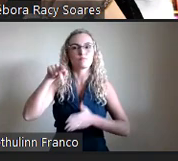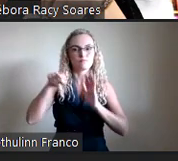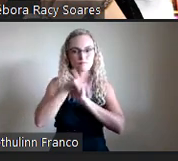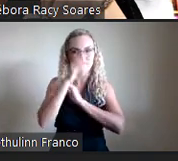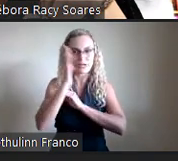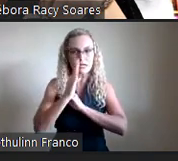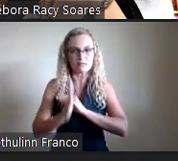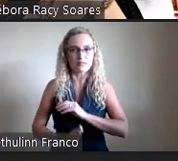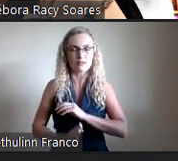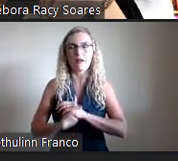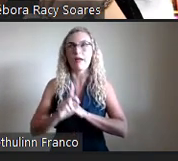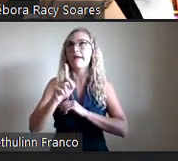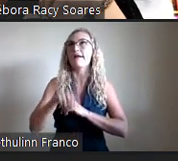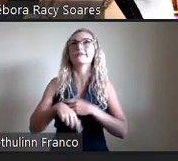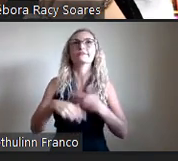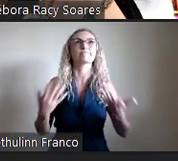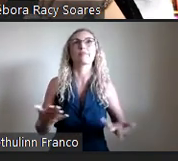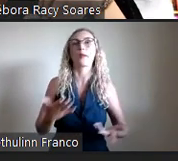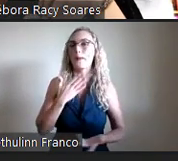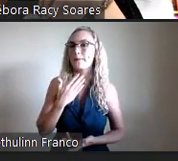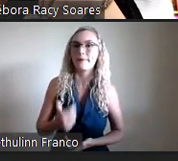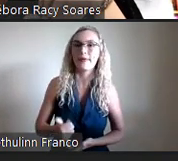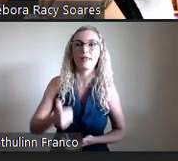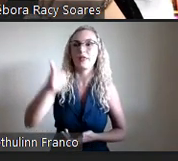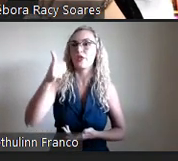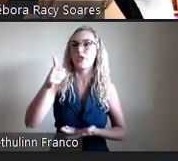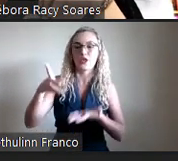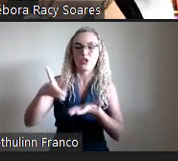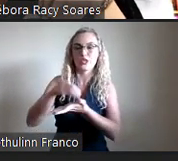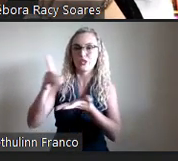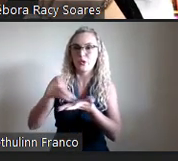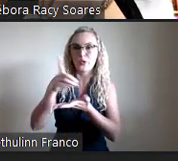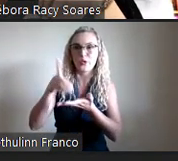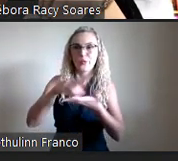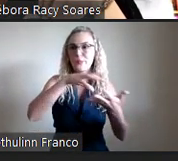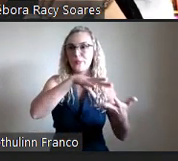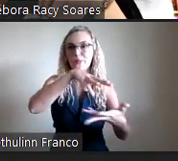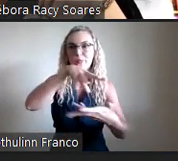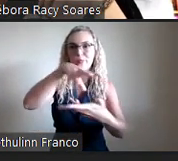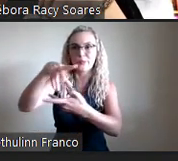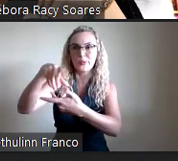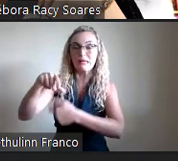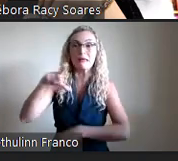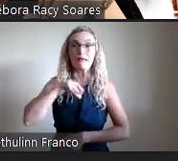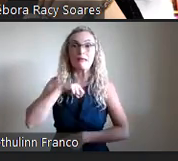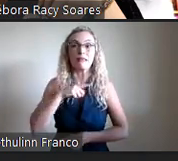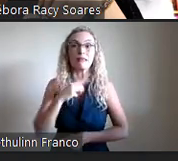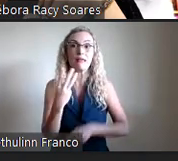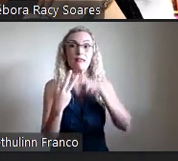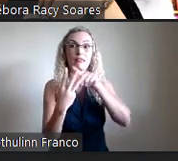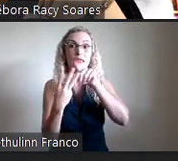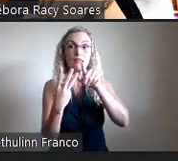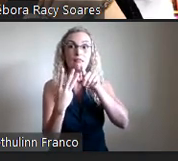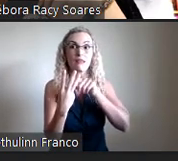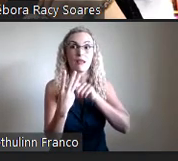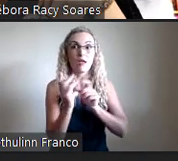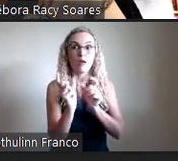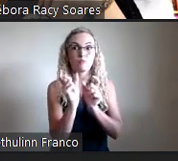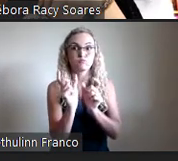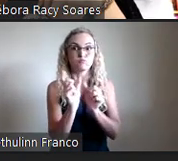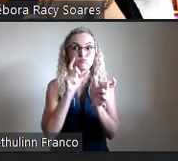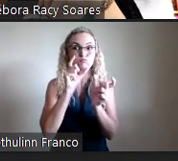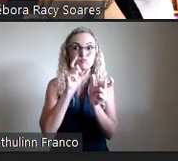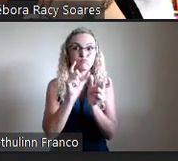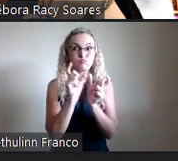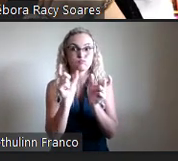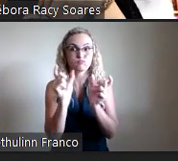mundo. São 3 volumes, são mais de 6.000 páginas, contendo ali a